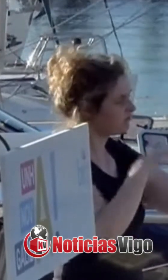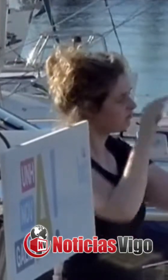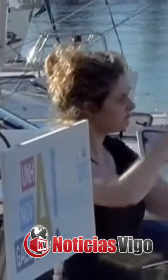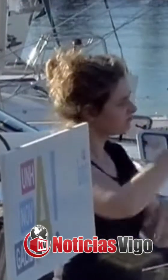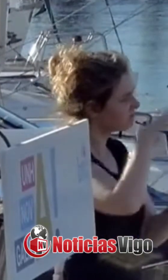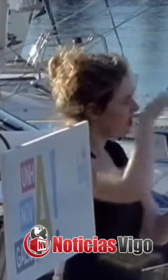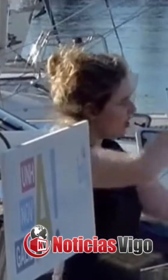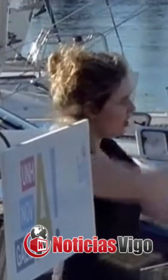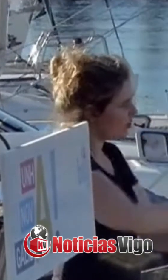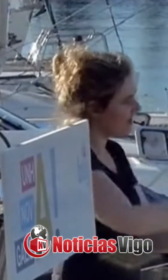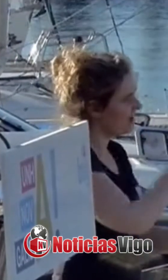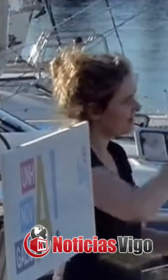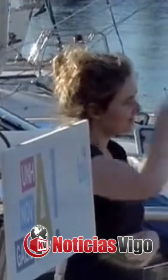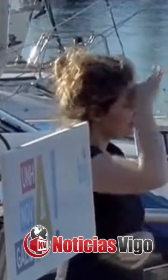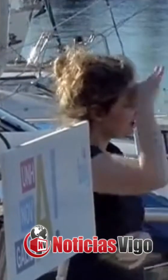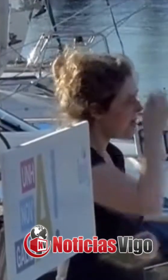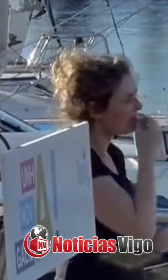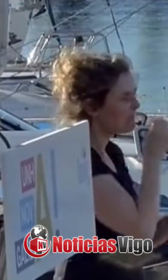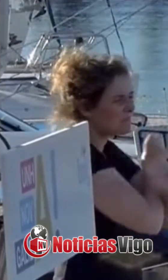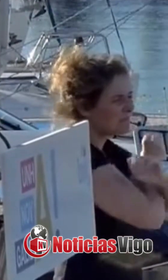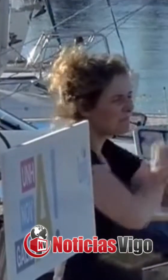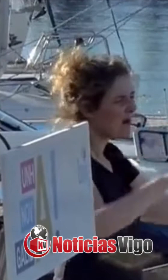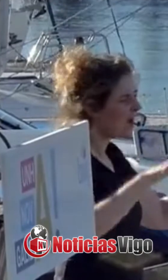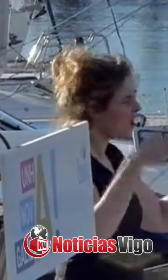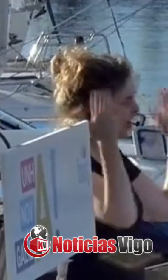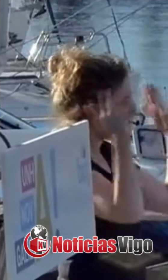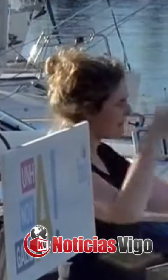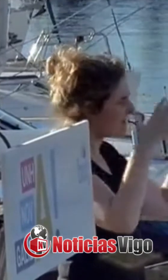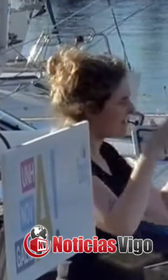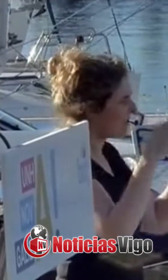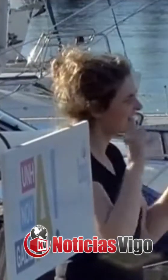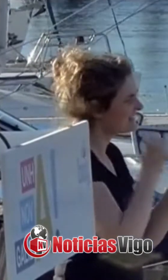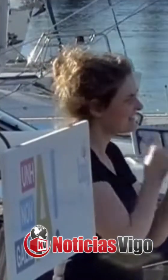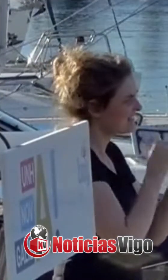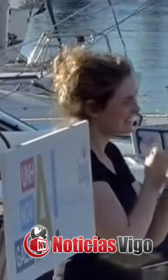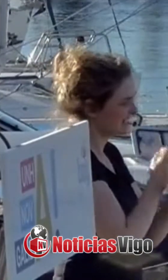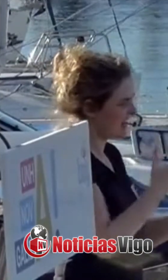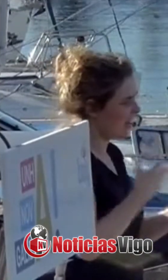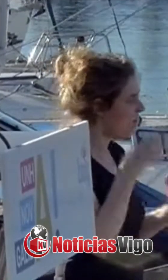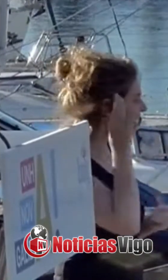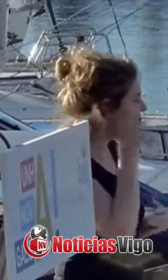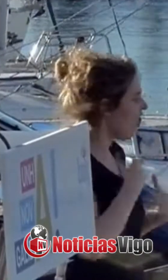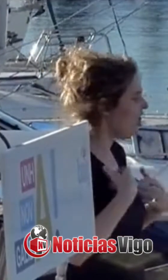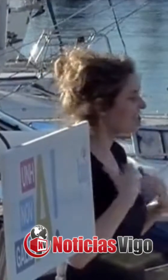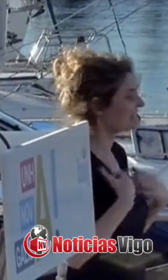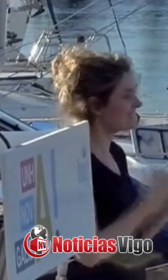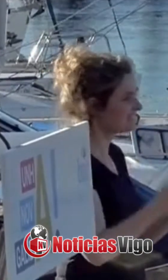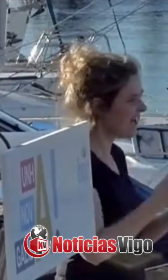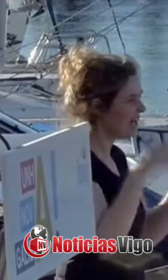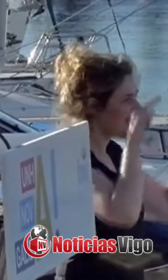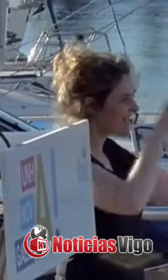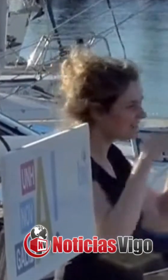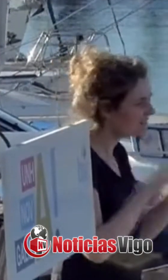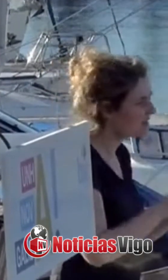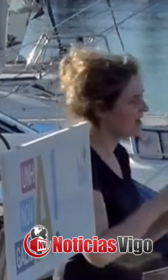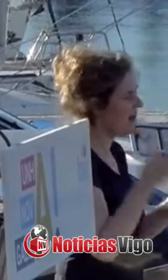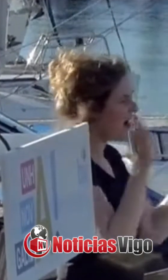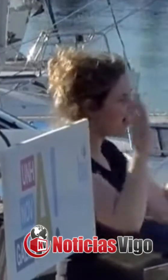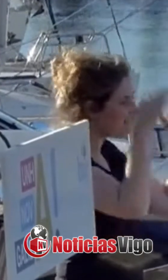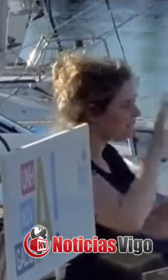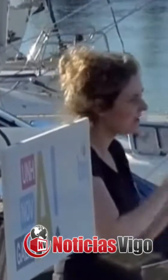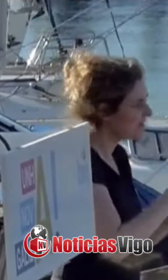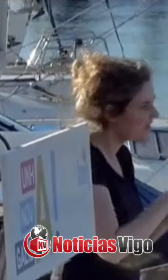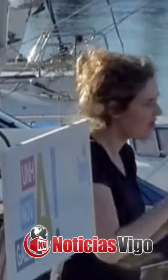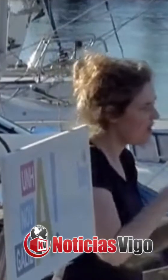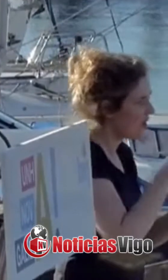este domingo. Porque o mellor aplauso que lle podemos dar ás traballadoras da sanidade, das residencias, do servizo de atención no